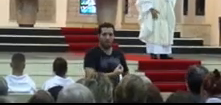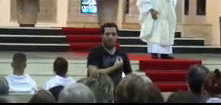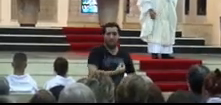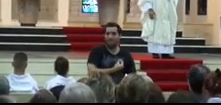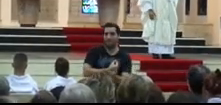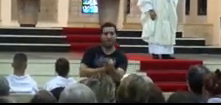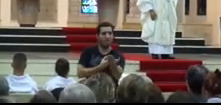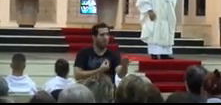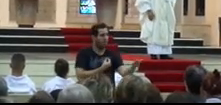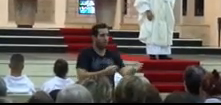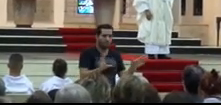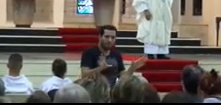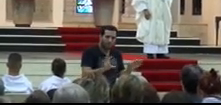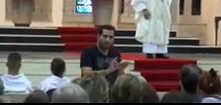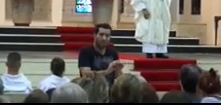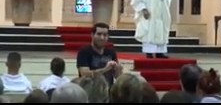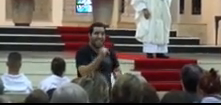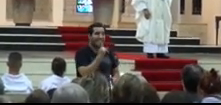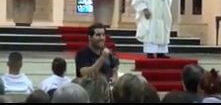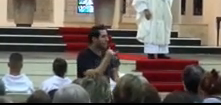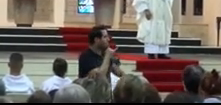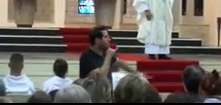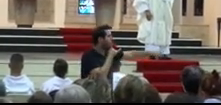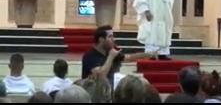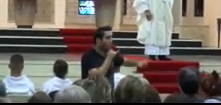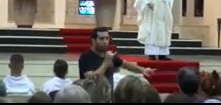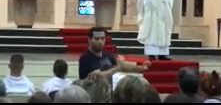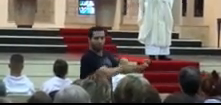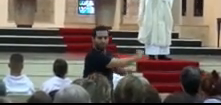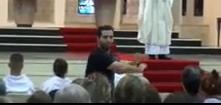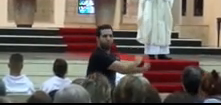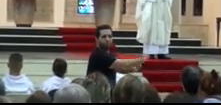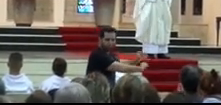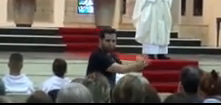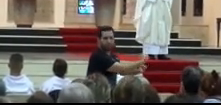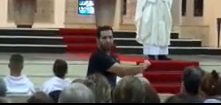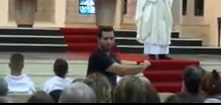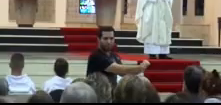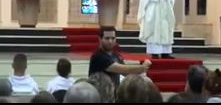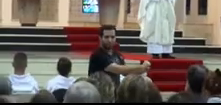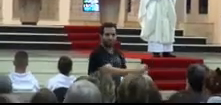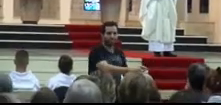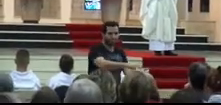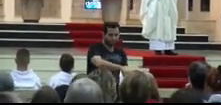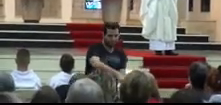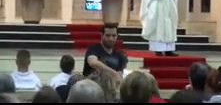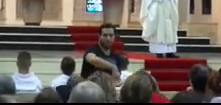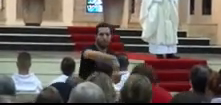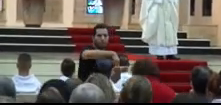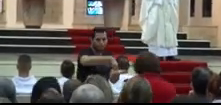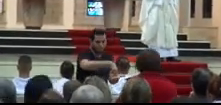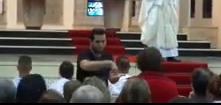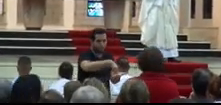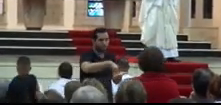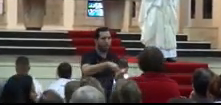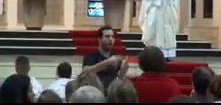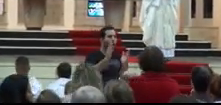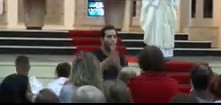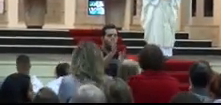tantos irmãos e irmãs. Louvado seja o nosso Senhor Jesus Cristo.